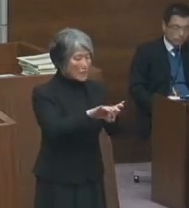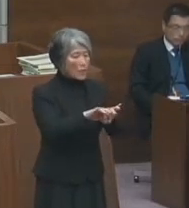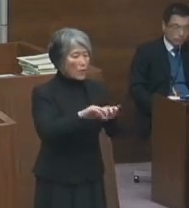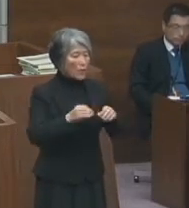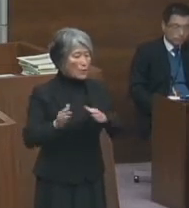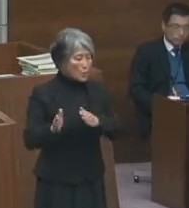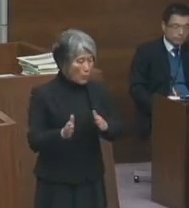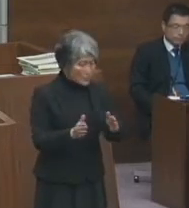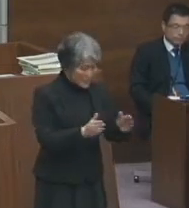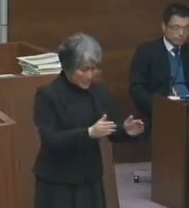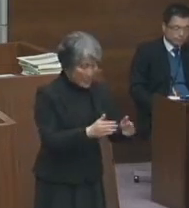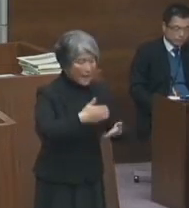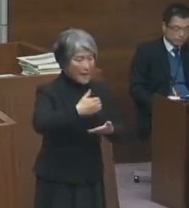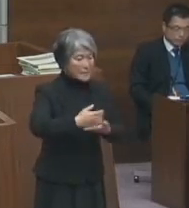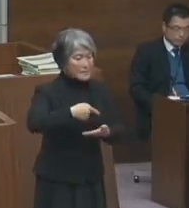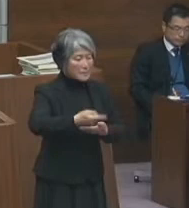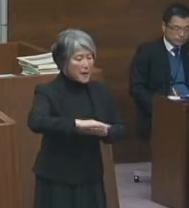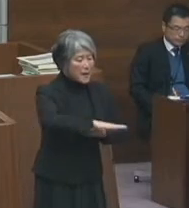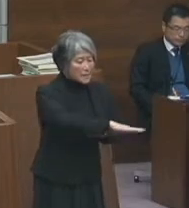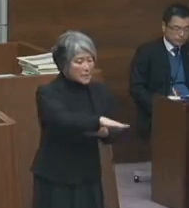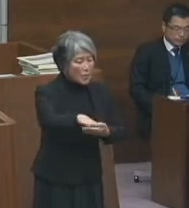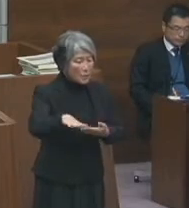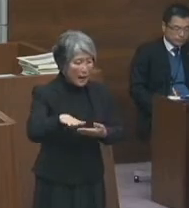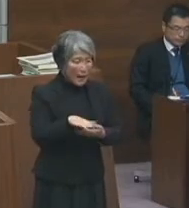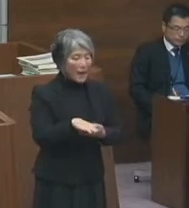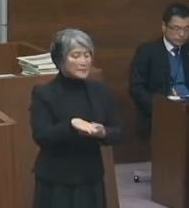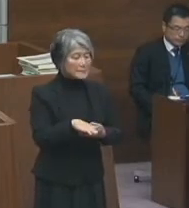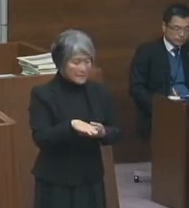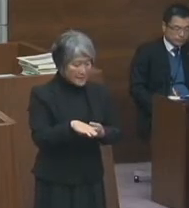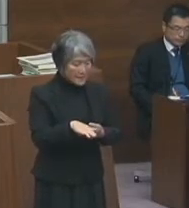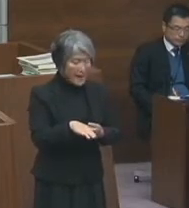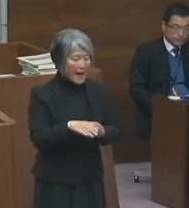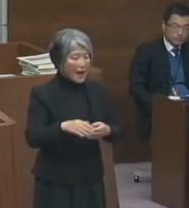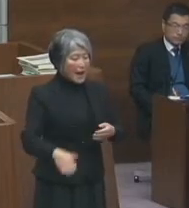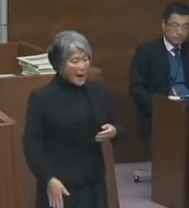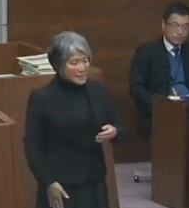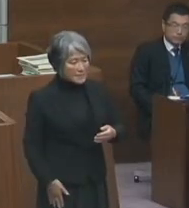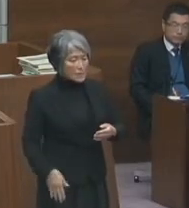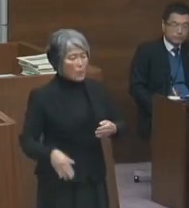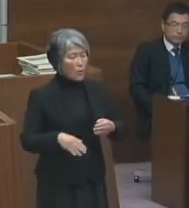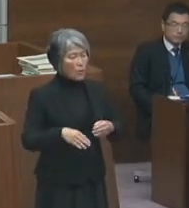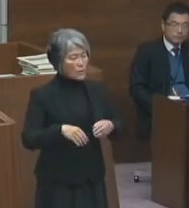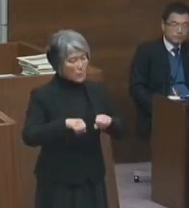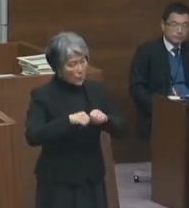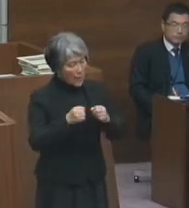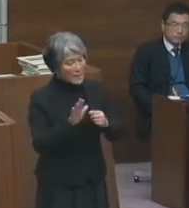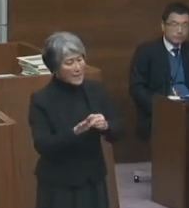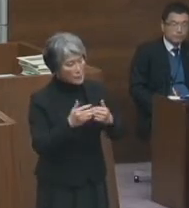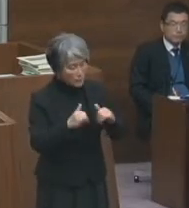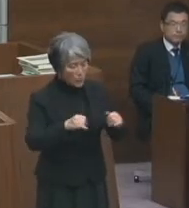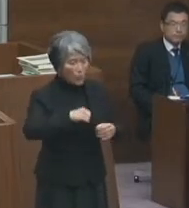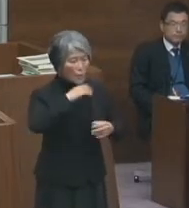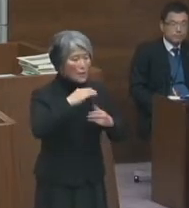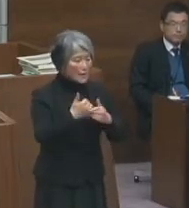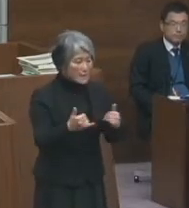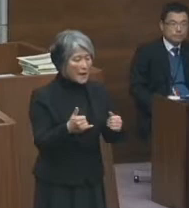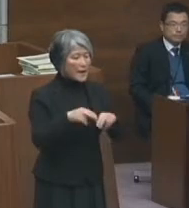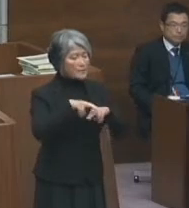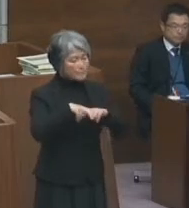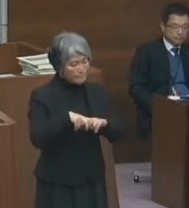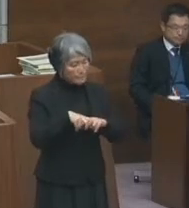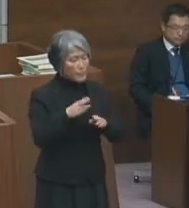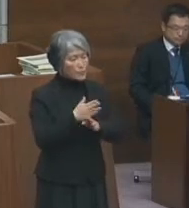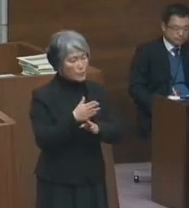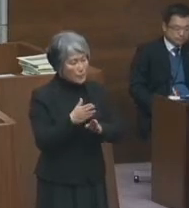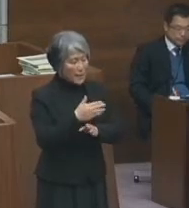広場やその周辺道路に、高齢者や足が不自由な方などが休憩できるベンチの設置も行ってまいりました。今後の取り組みで